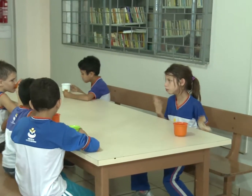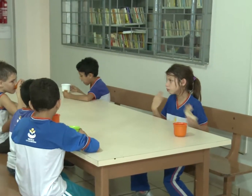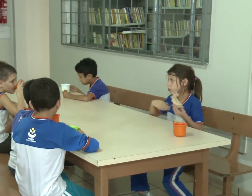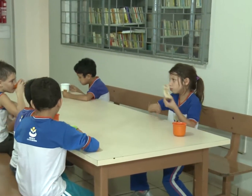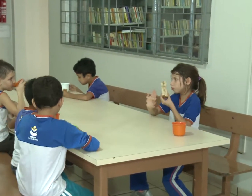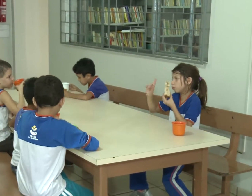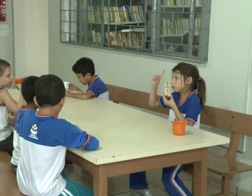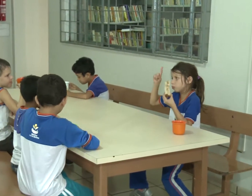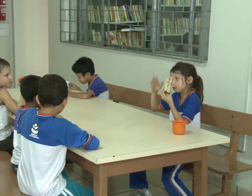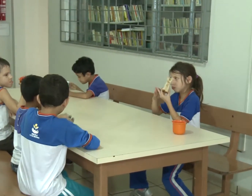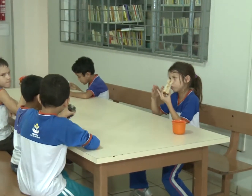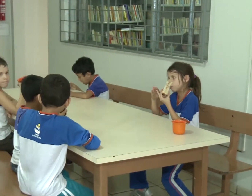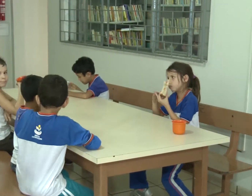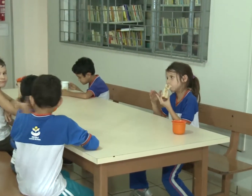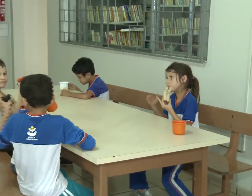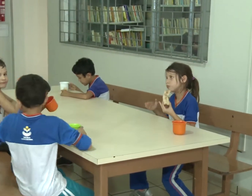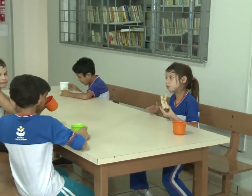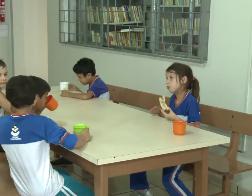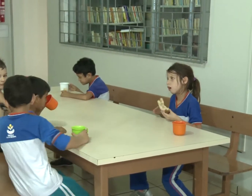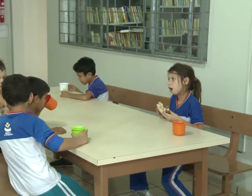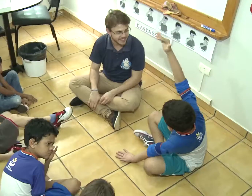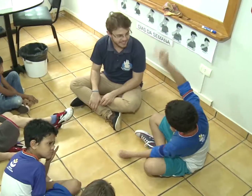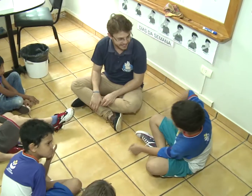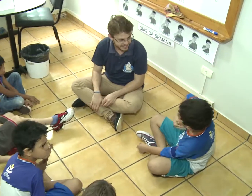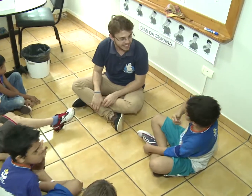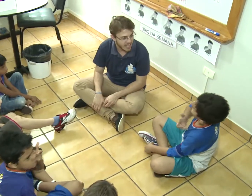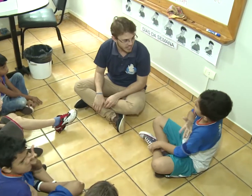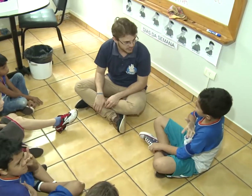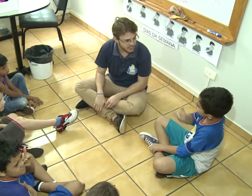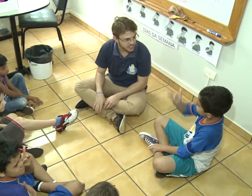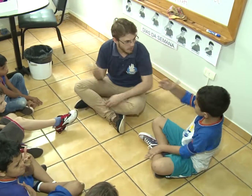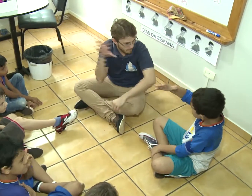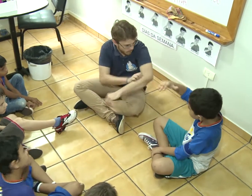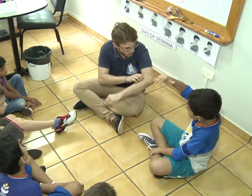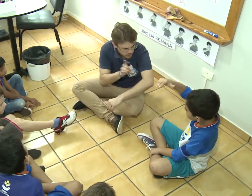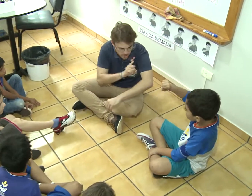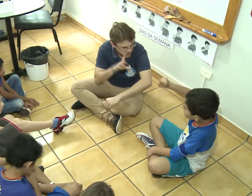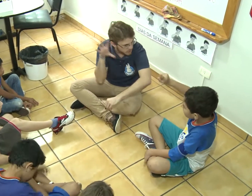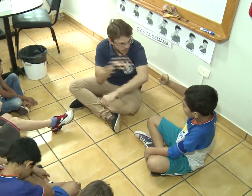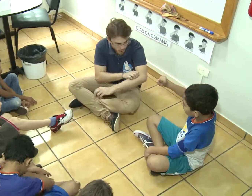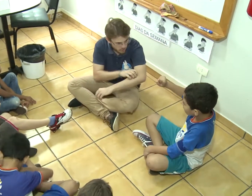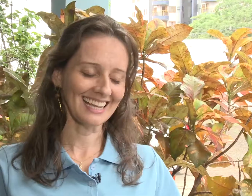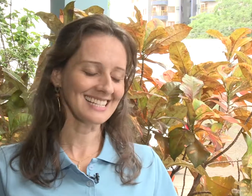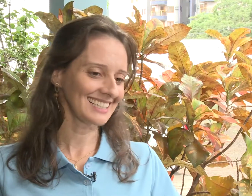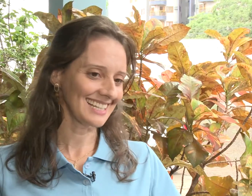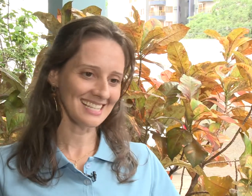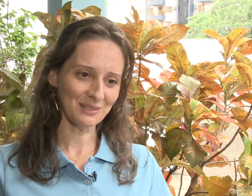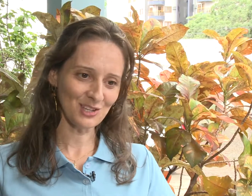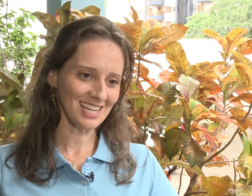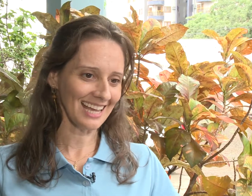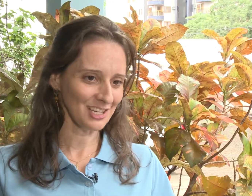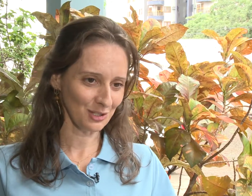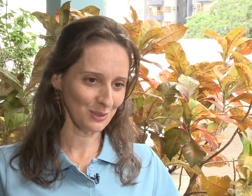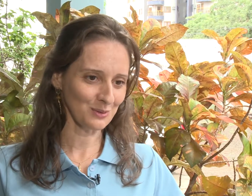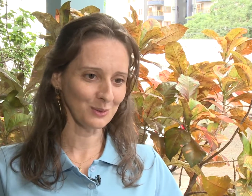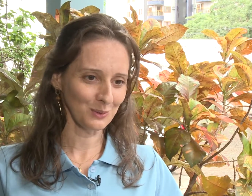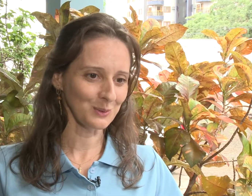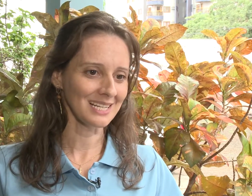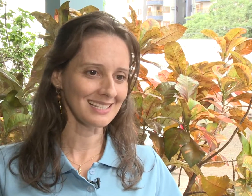do Iguaçu realiza um trabalho de desenvolvimento e capacitação. Essa interação é diária de duas culturas, né?